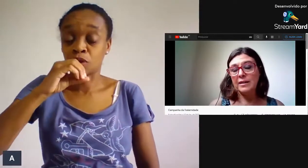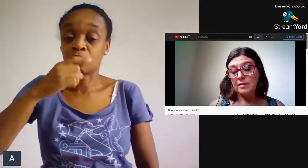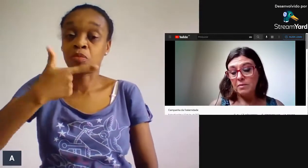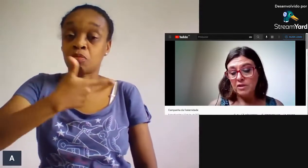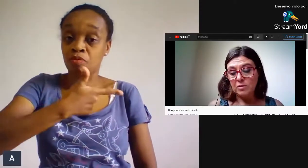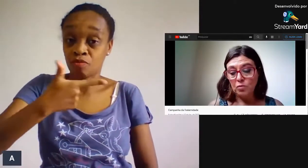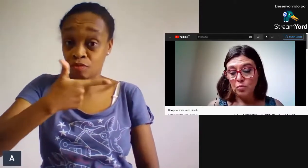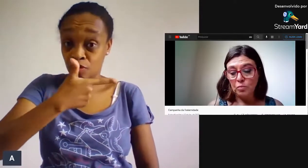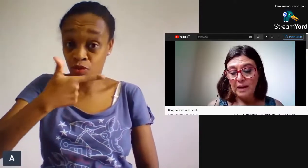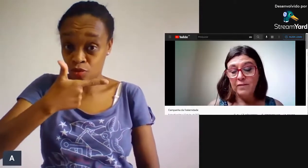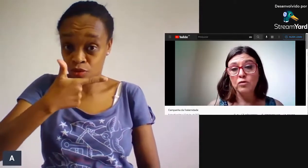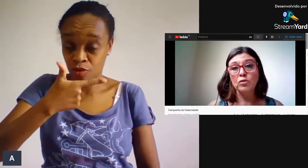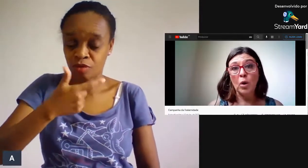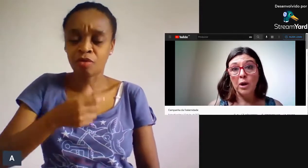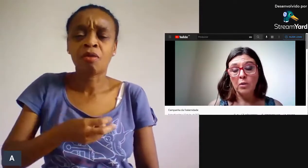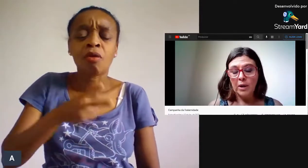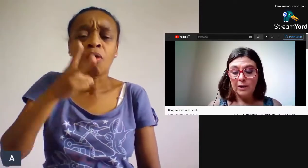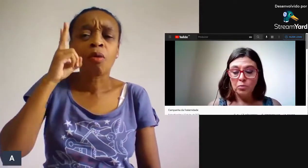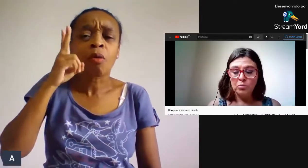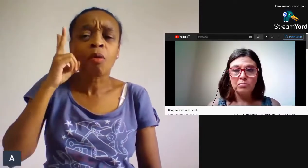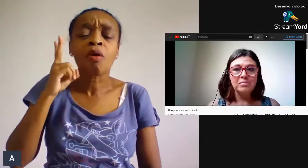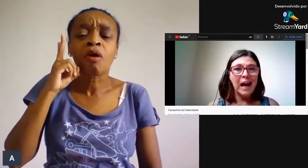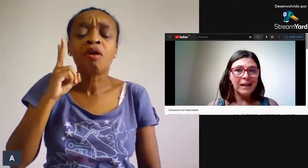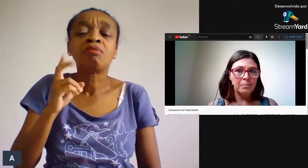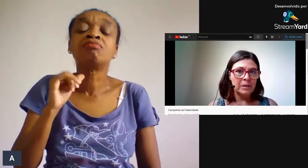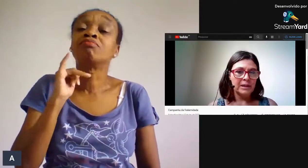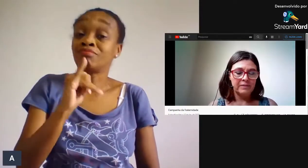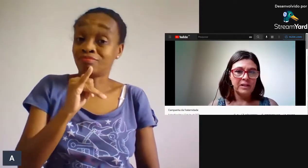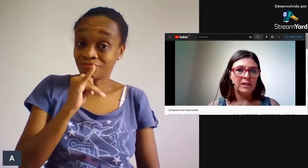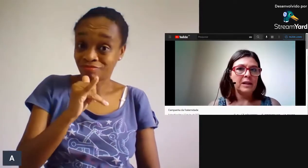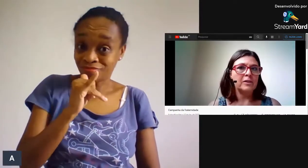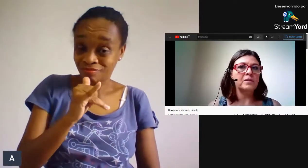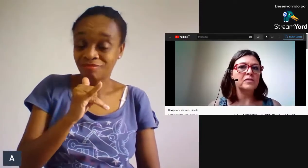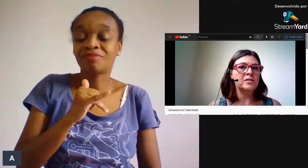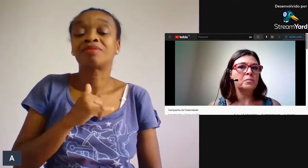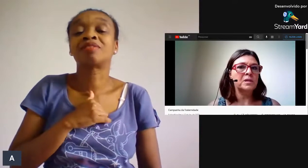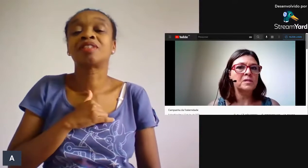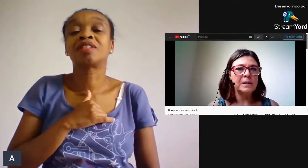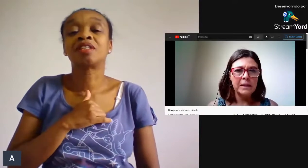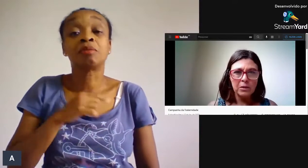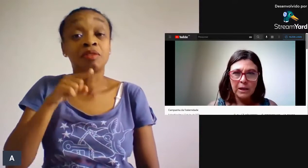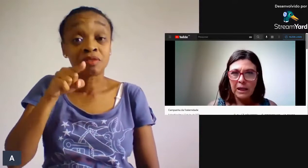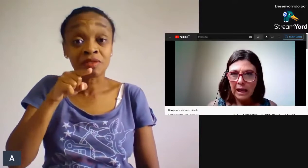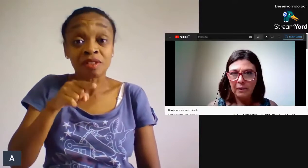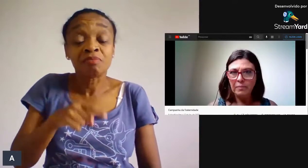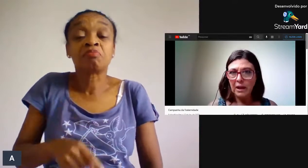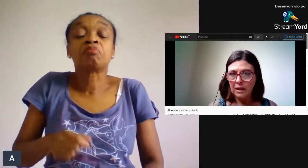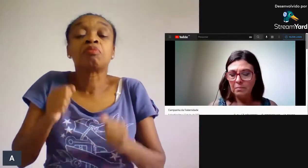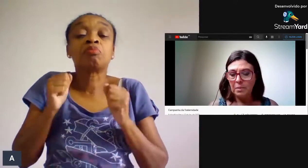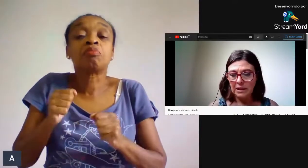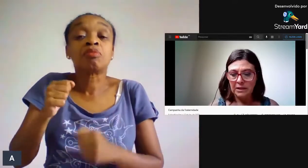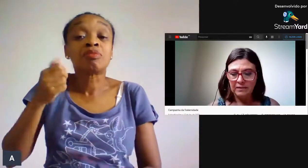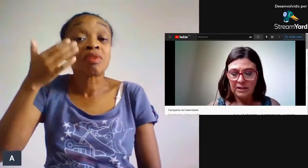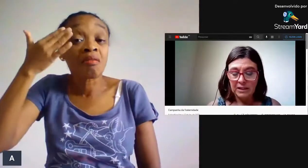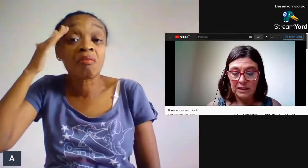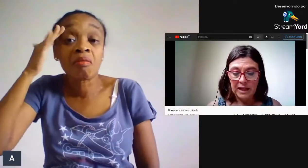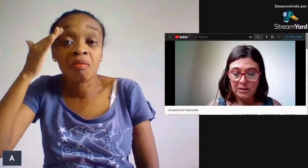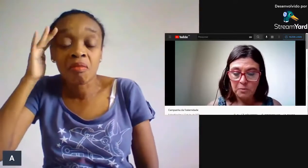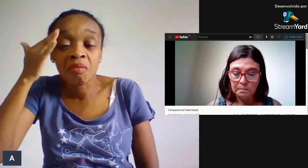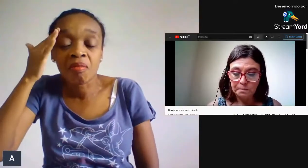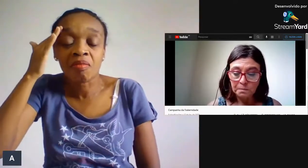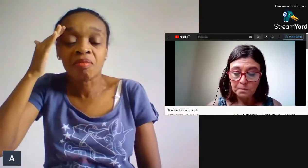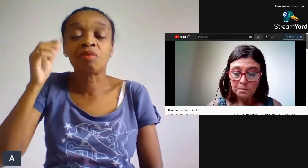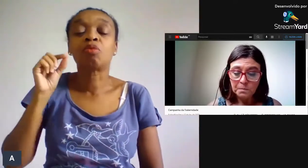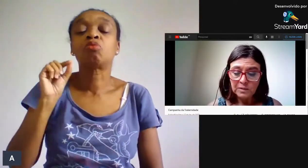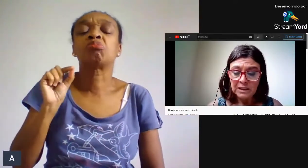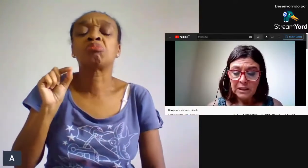história, né? Trazer para vocês o breve histórico aí da campanha da fraternidade, para que vocês possam entender o que é a campanha da